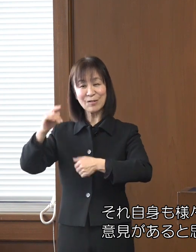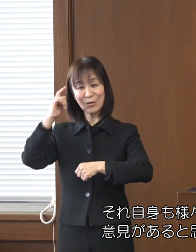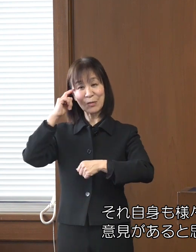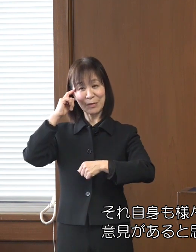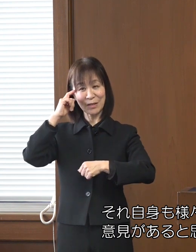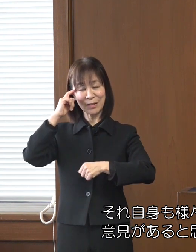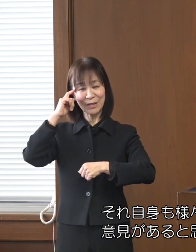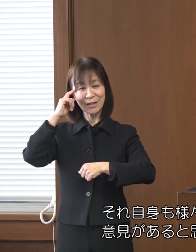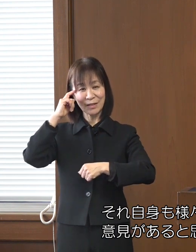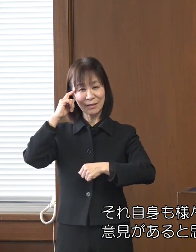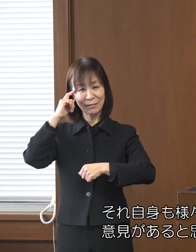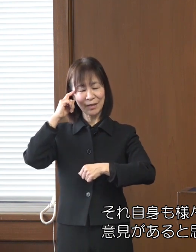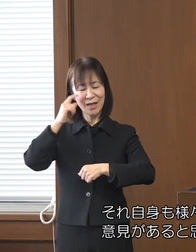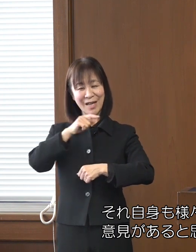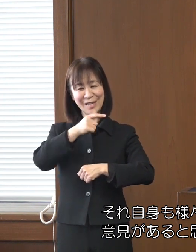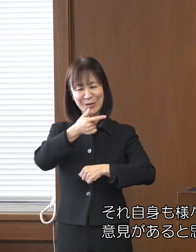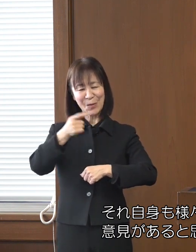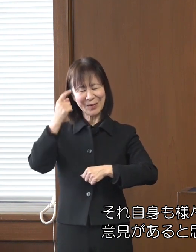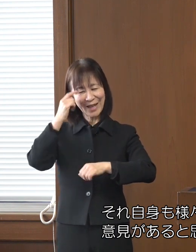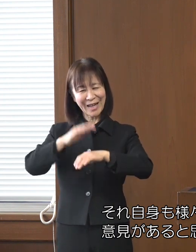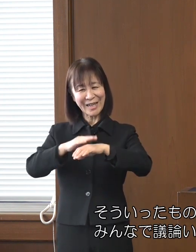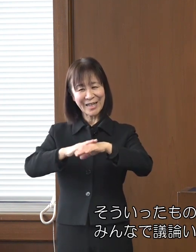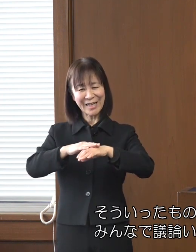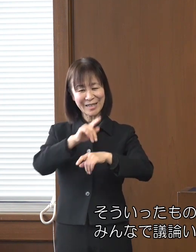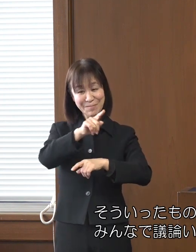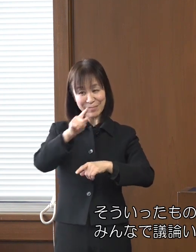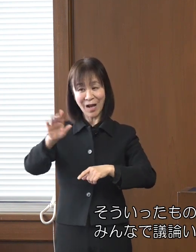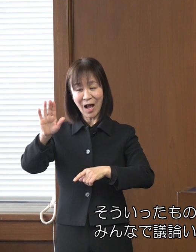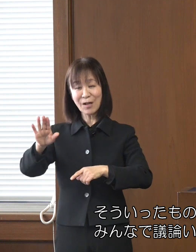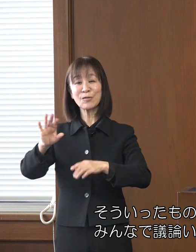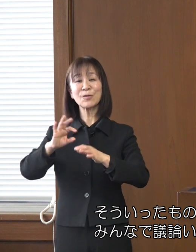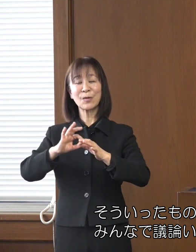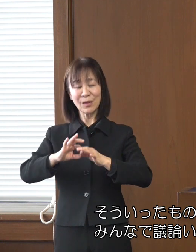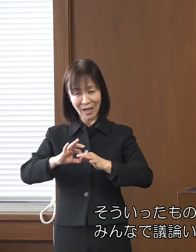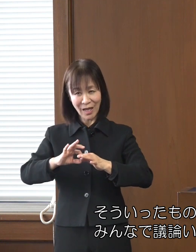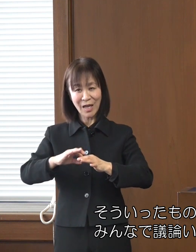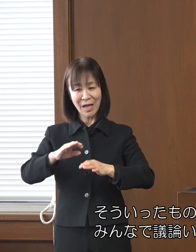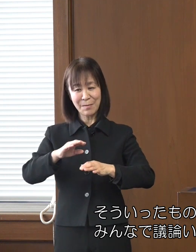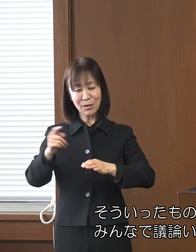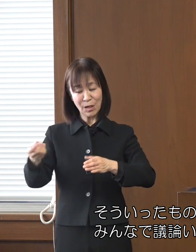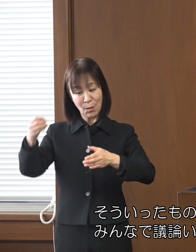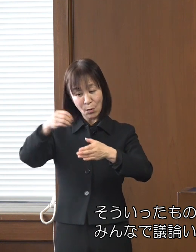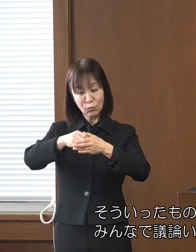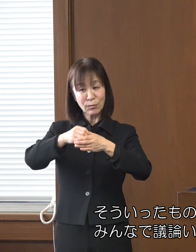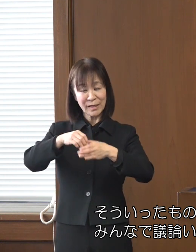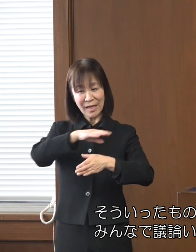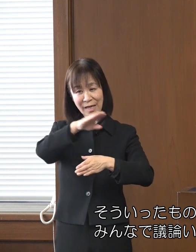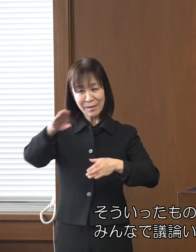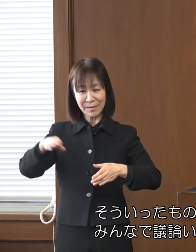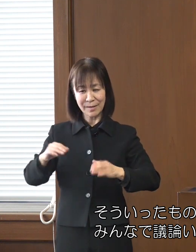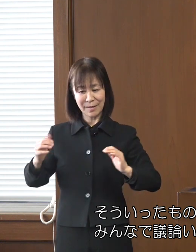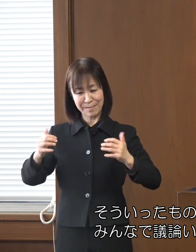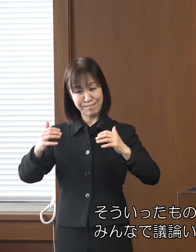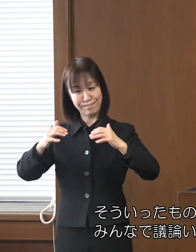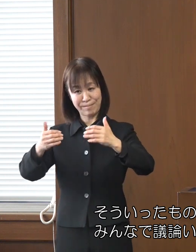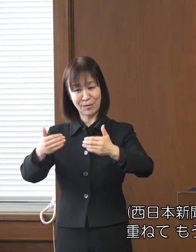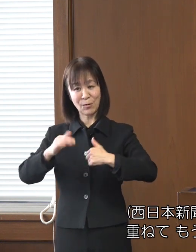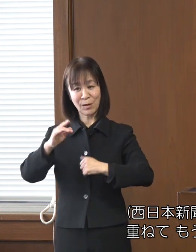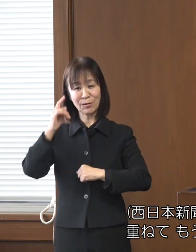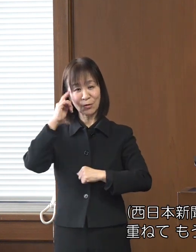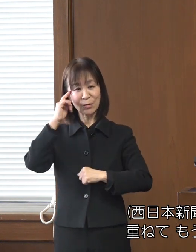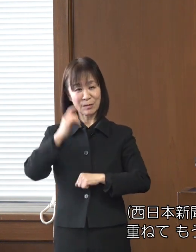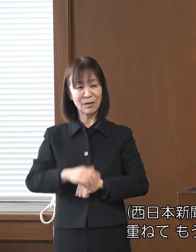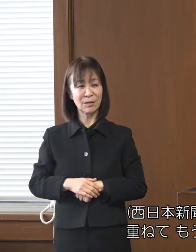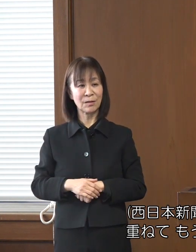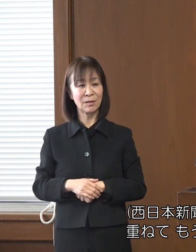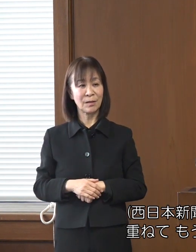様々なこう観点がある、のでそういったものも含めてですね、みんなで議論いただいたらいいなと思います。 ありがとうございます